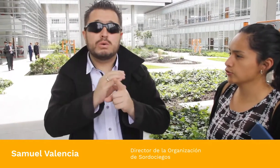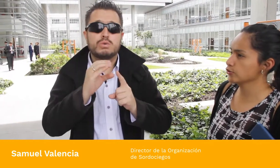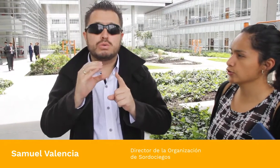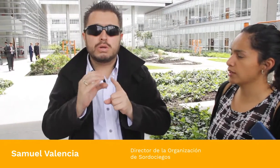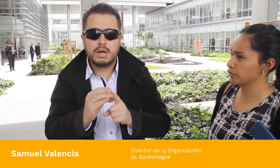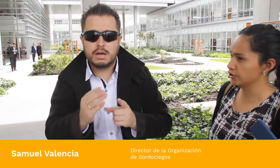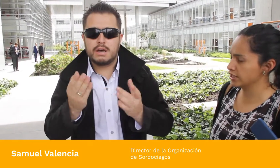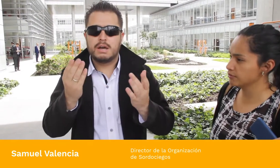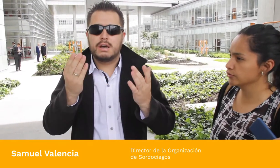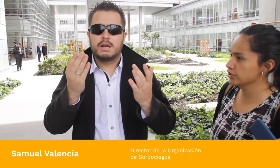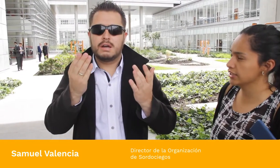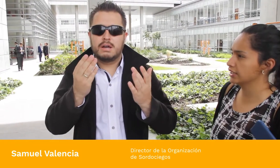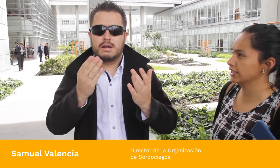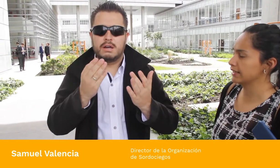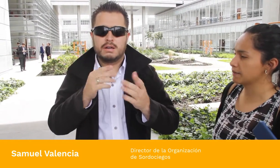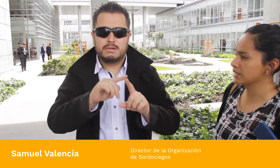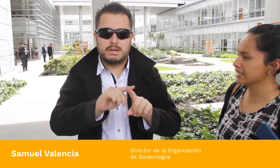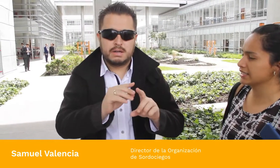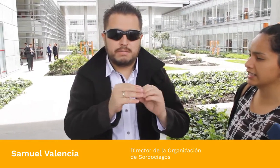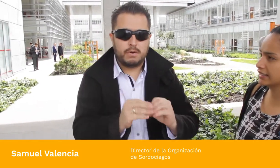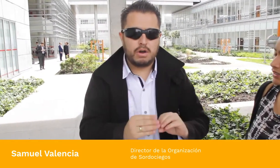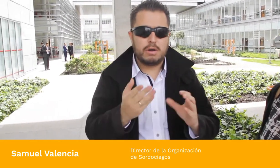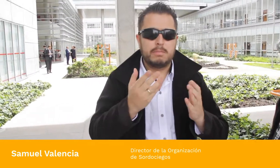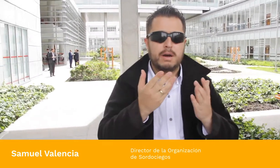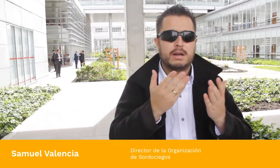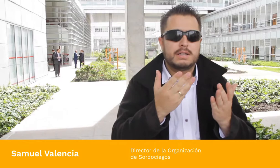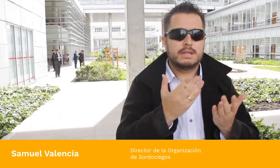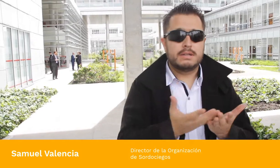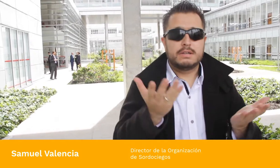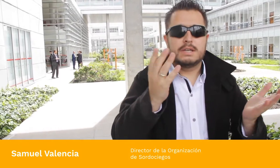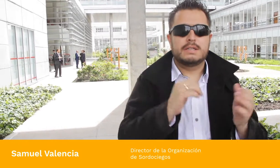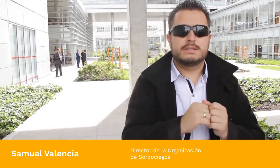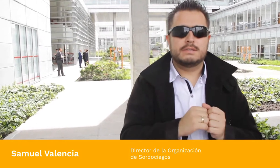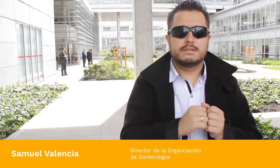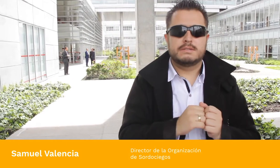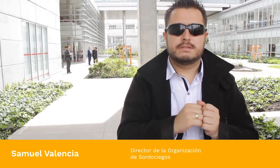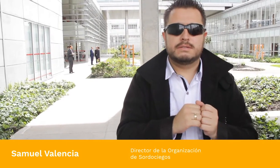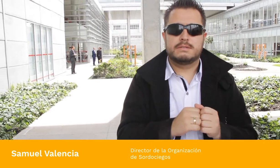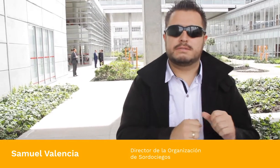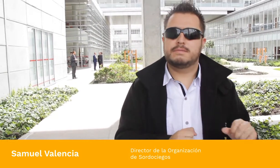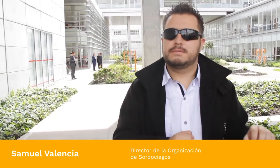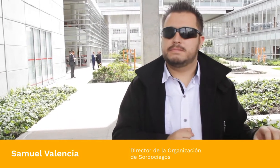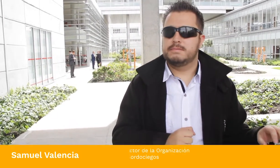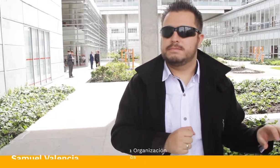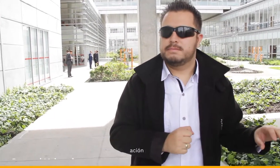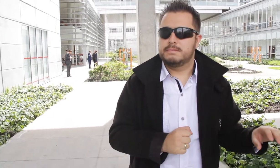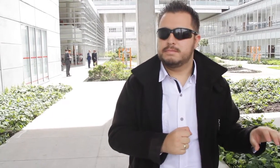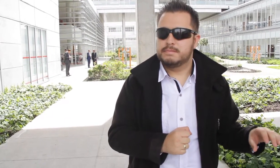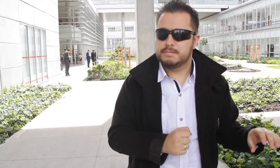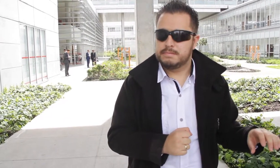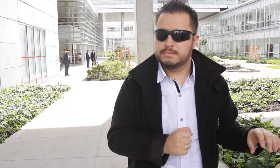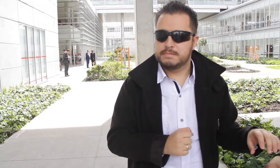nos apoyemos y que también siga creciendo nuestra cultura, nuestras formas de hacer las cosas.